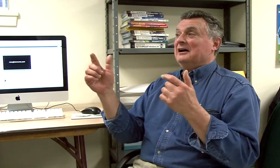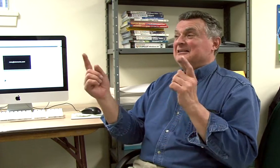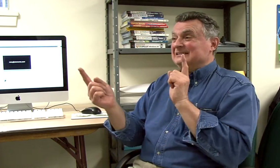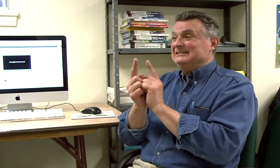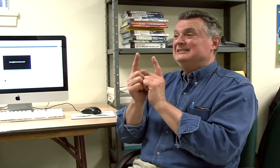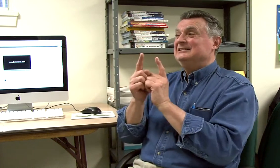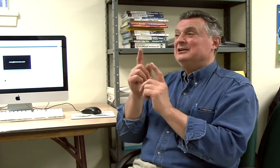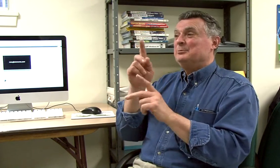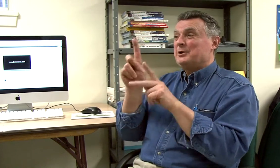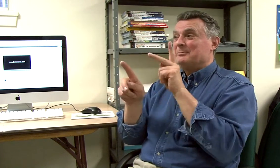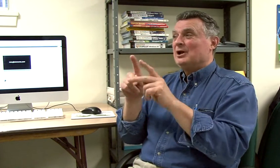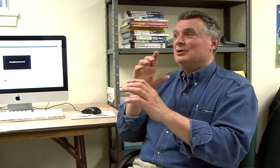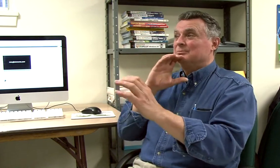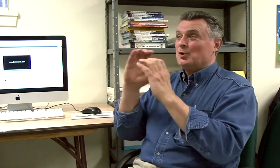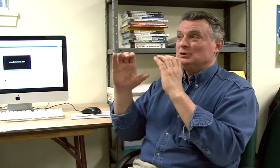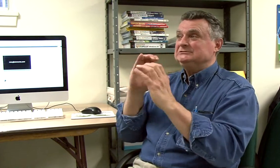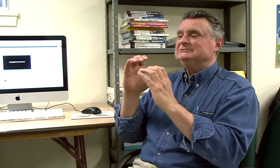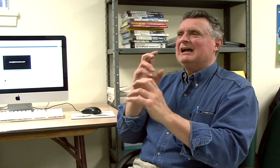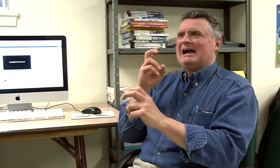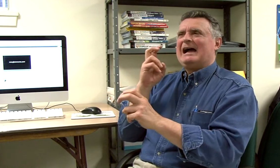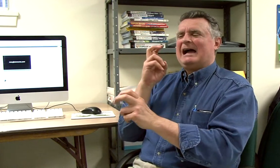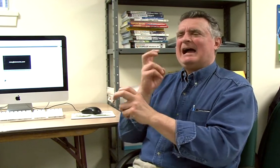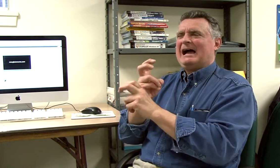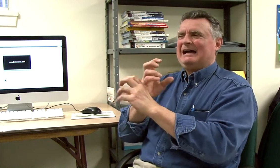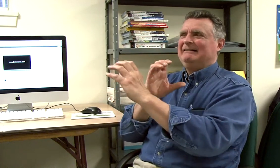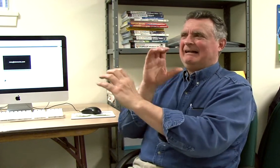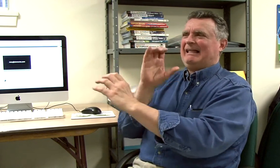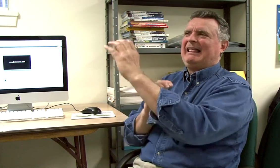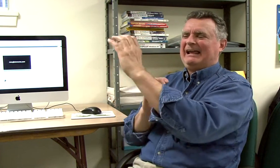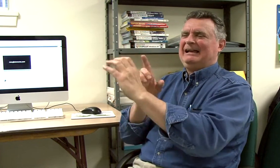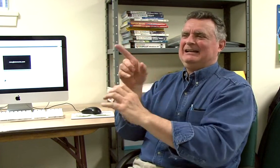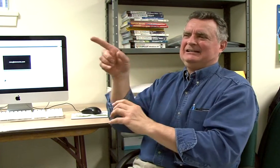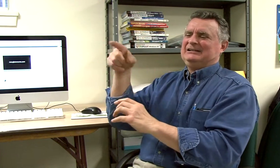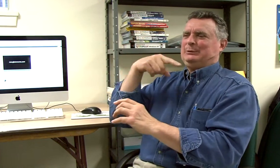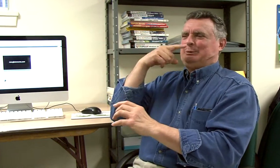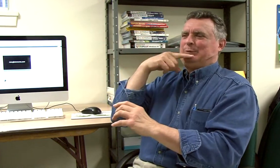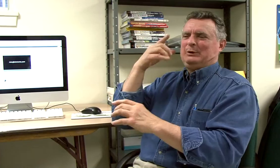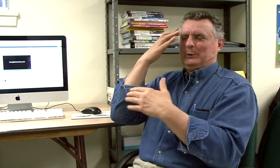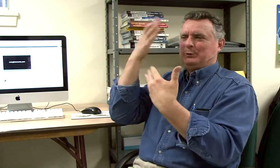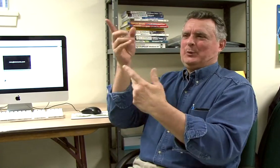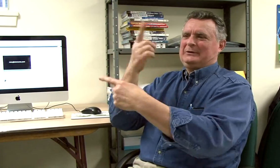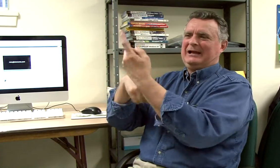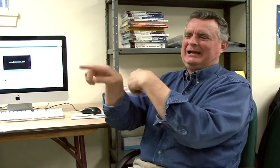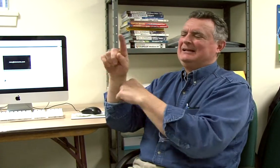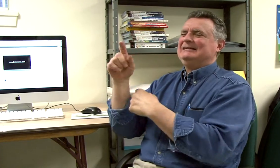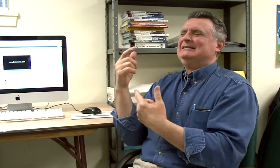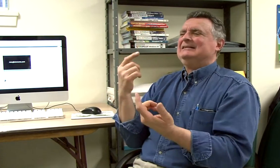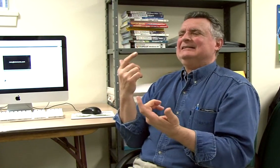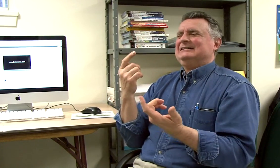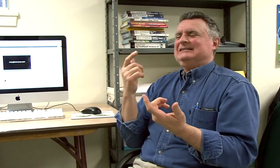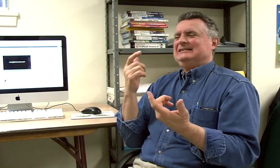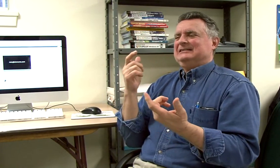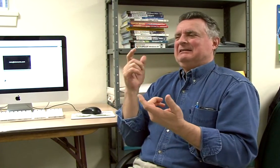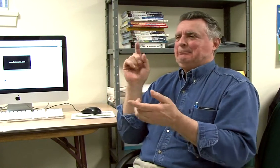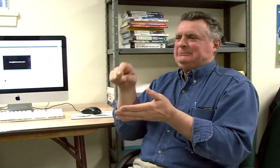When I meet people, it is hard for me to communicate with hearing persons as they do not know sign language. I have to use